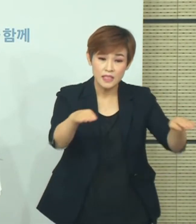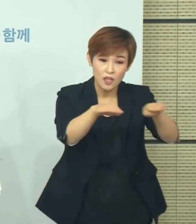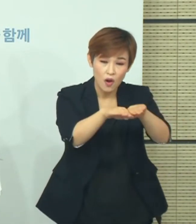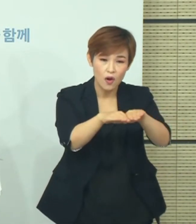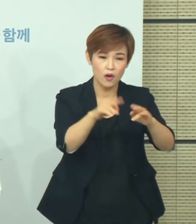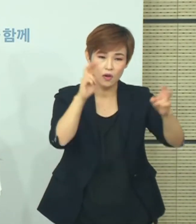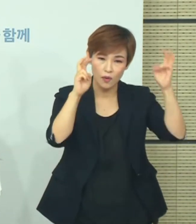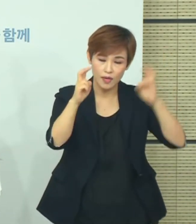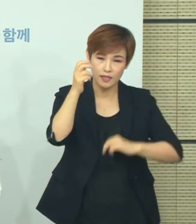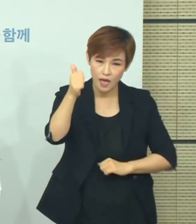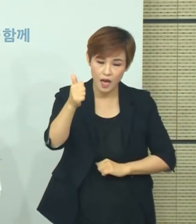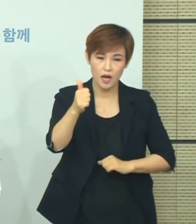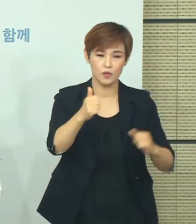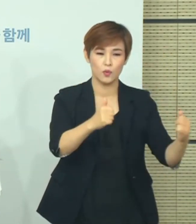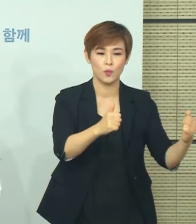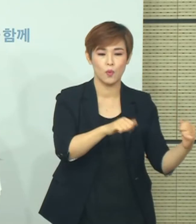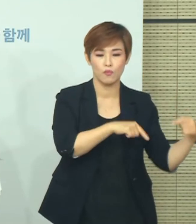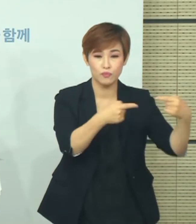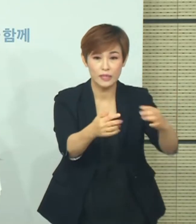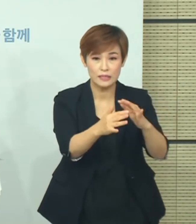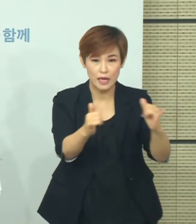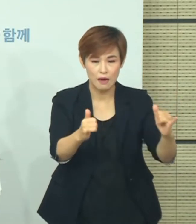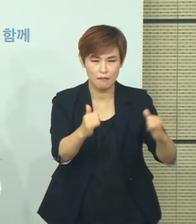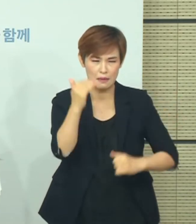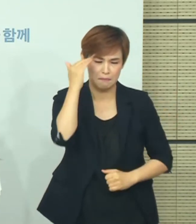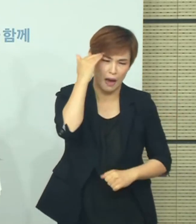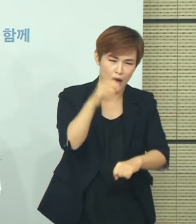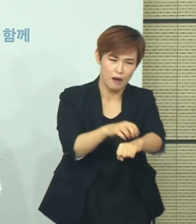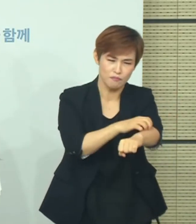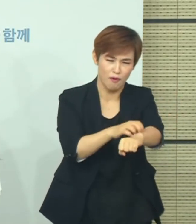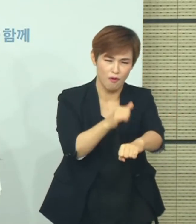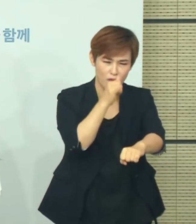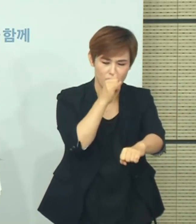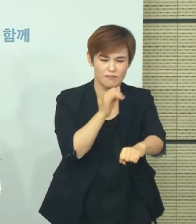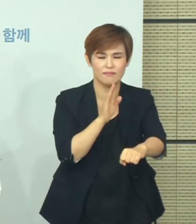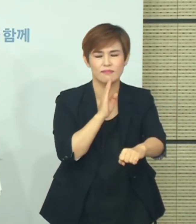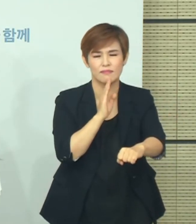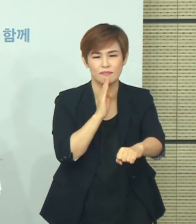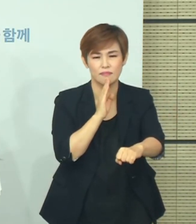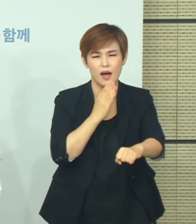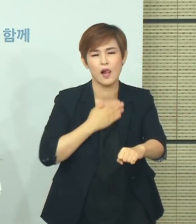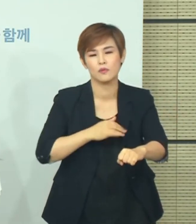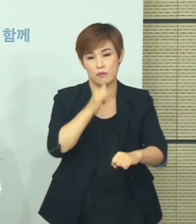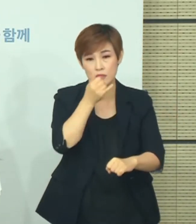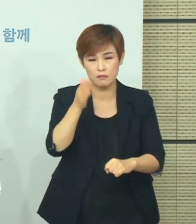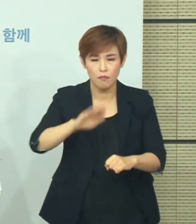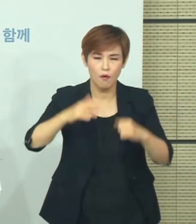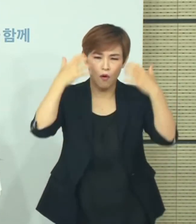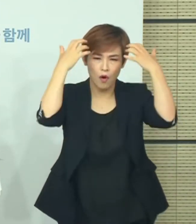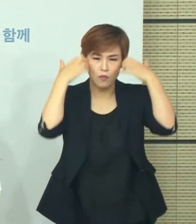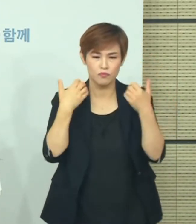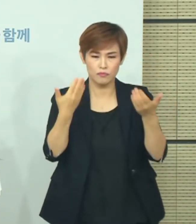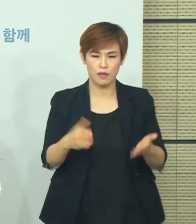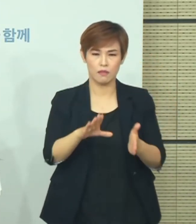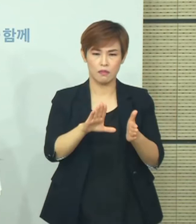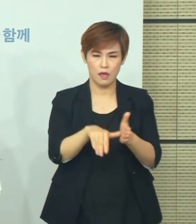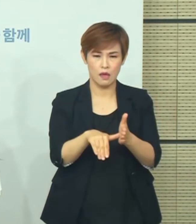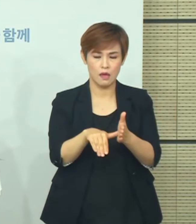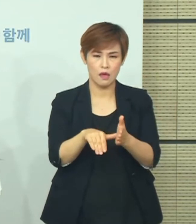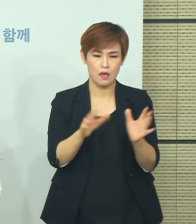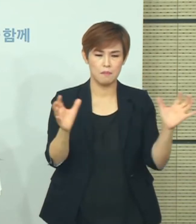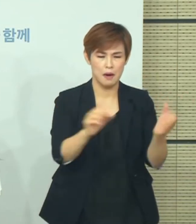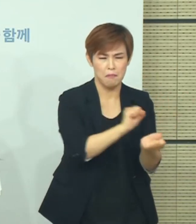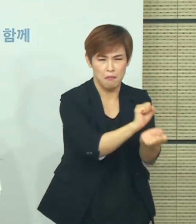사업자 또는 이용자들에게 피해 또는 불편을 줄수 있으나 여름철 휴가 시 발생할 수 있는